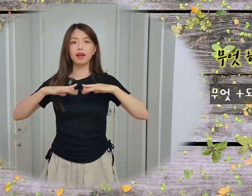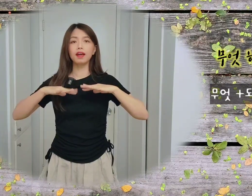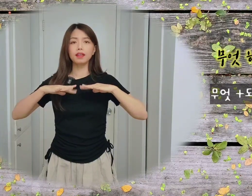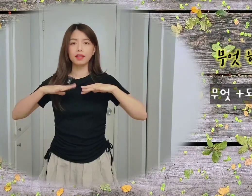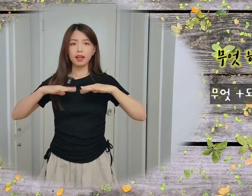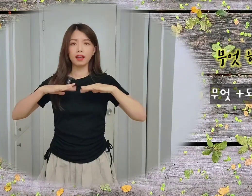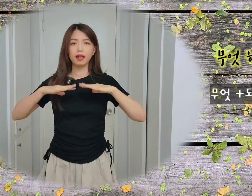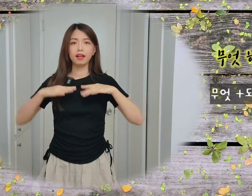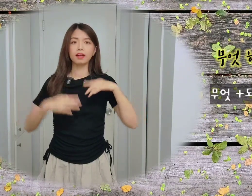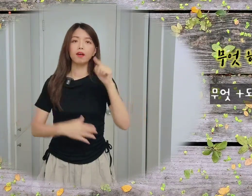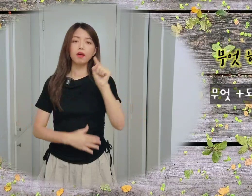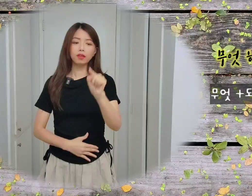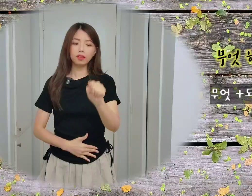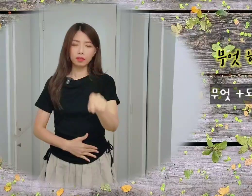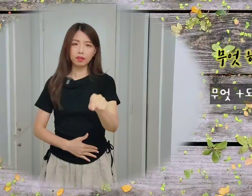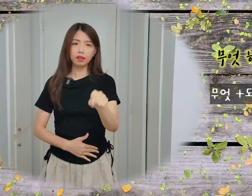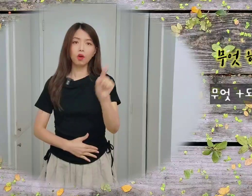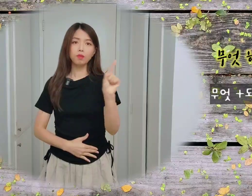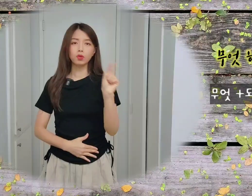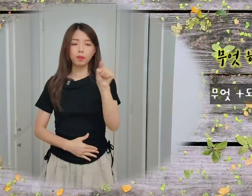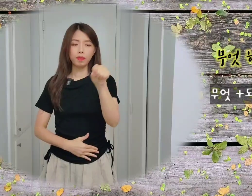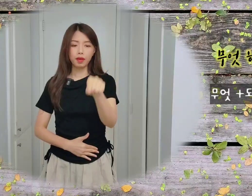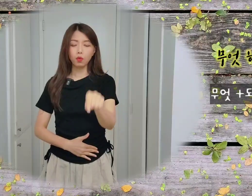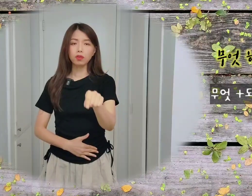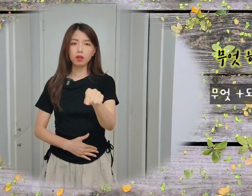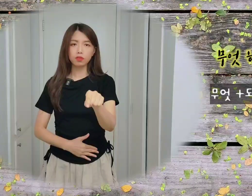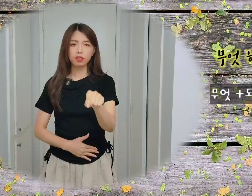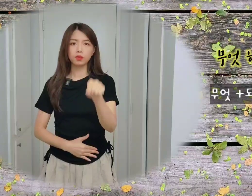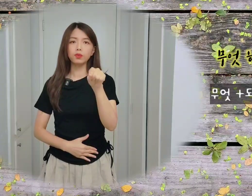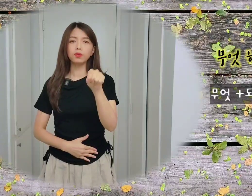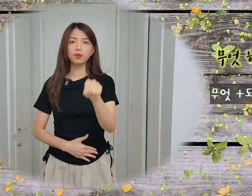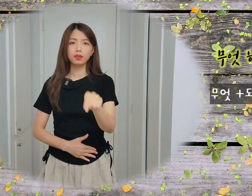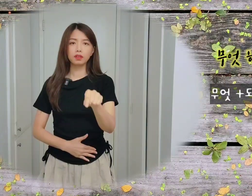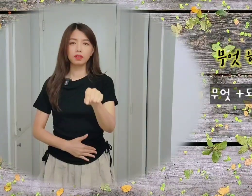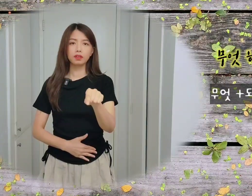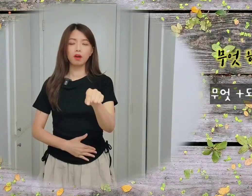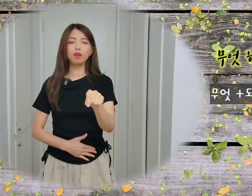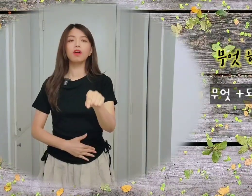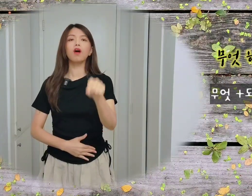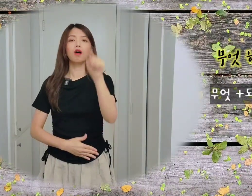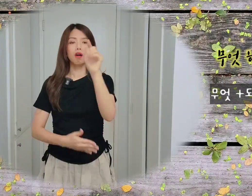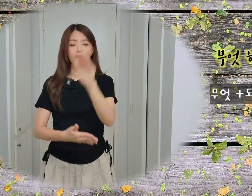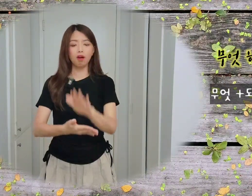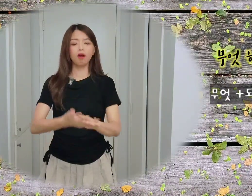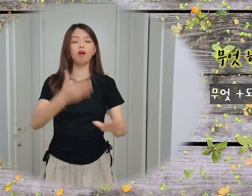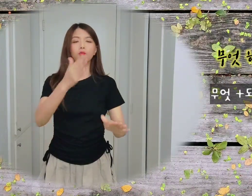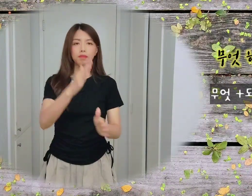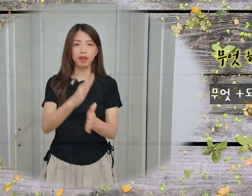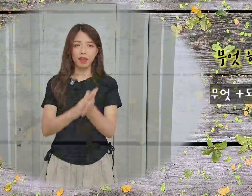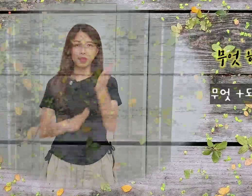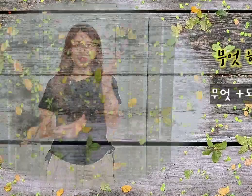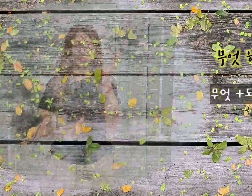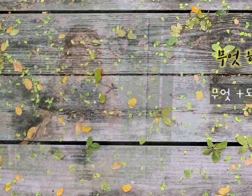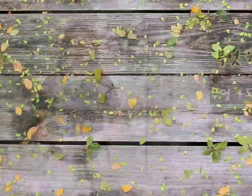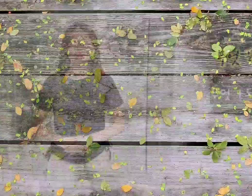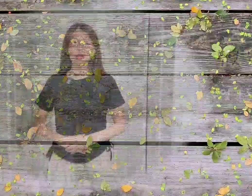뜻입니다. 자랑할 건 검지로 앞에 콕 찍어 주시고 건